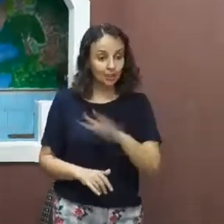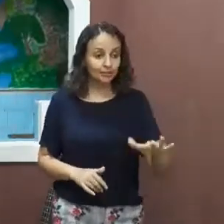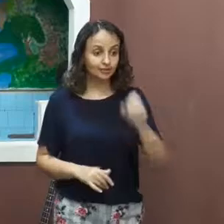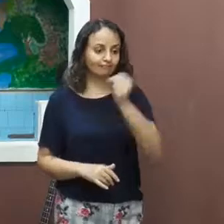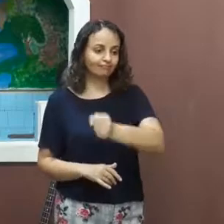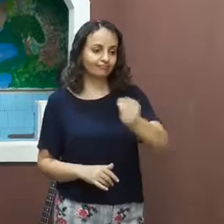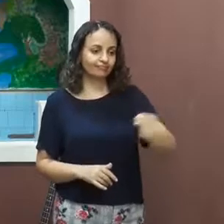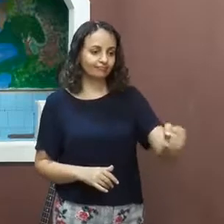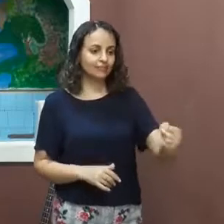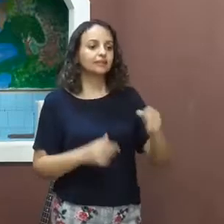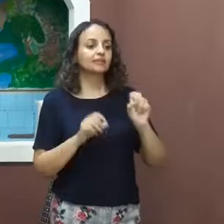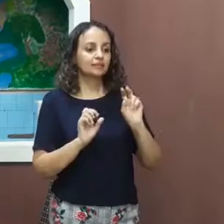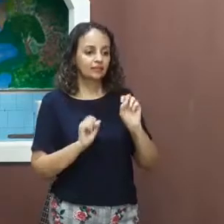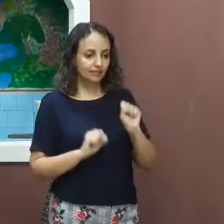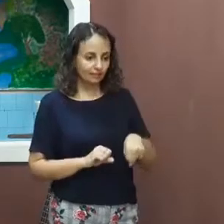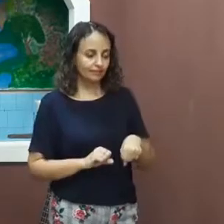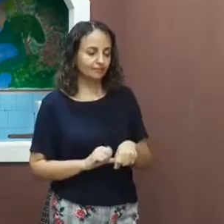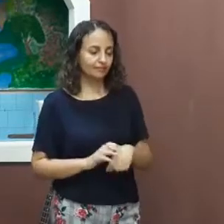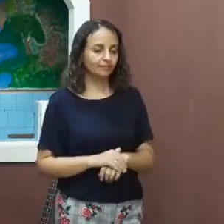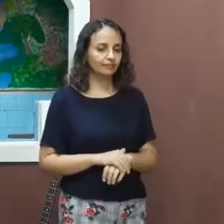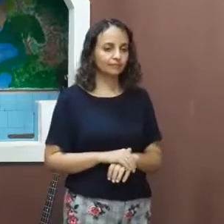perdendo,